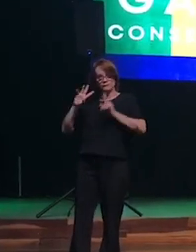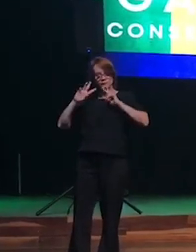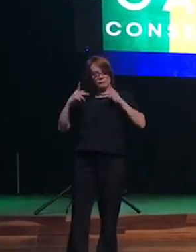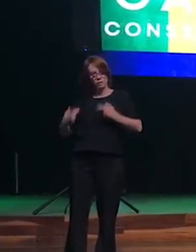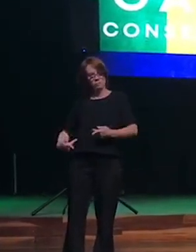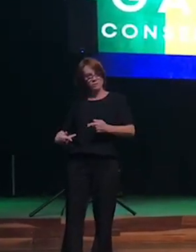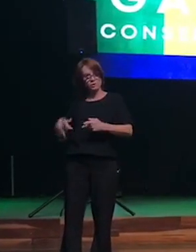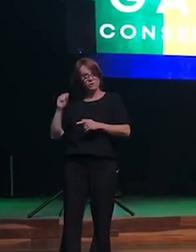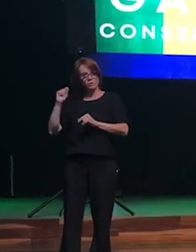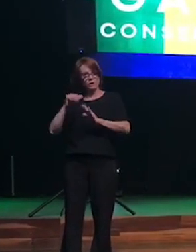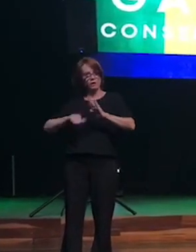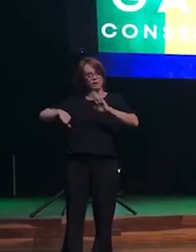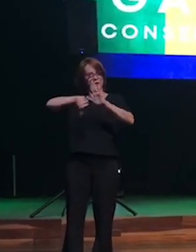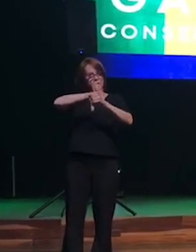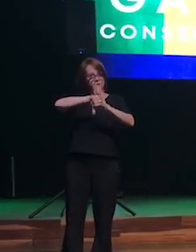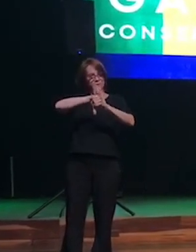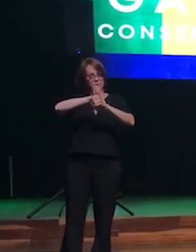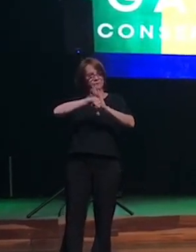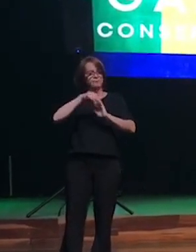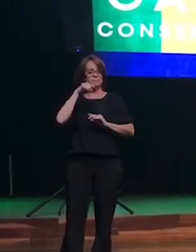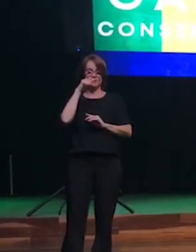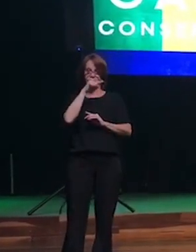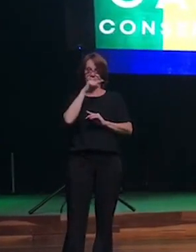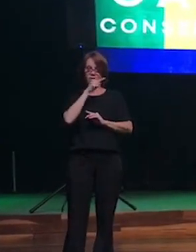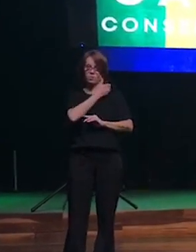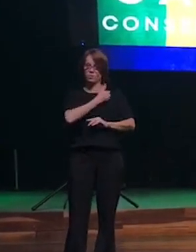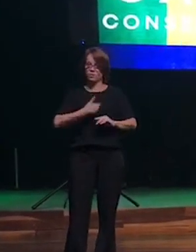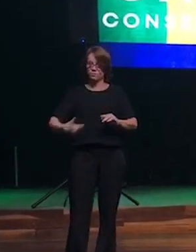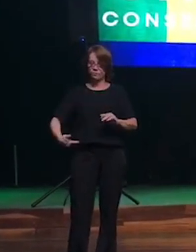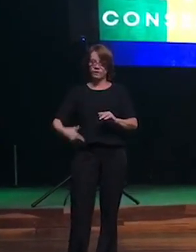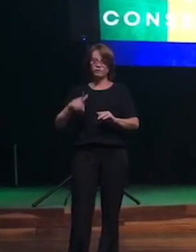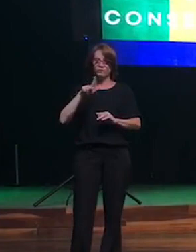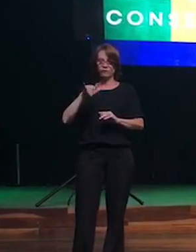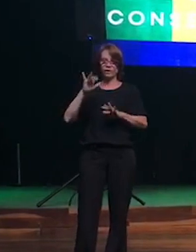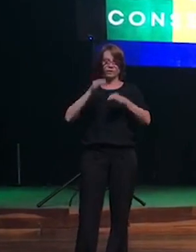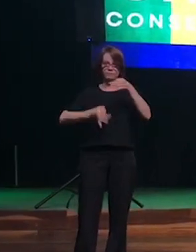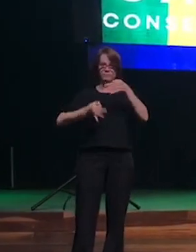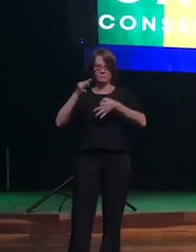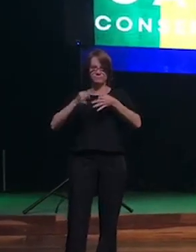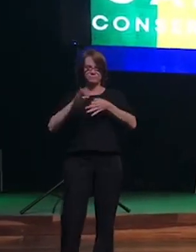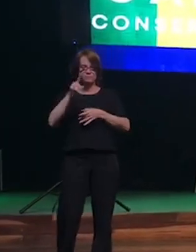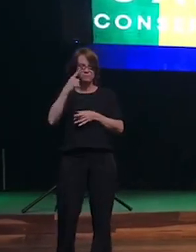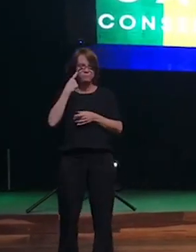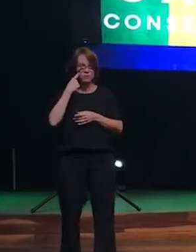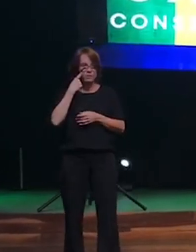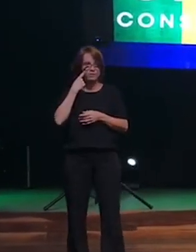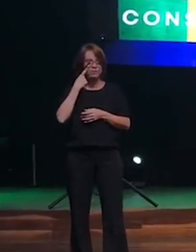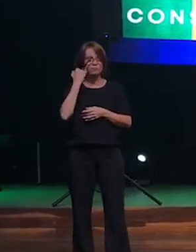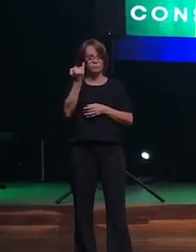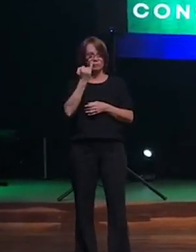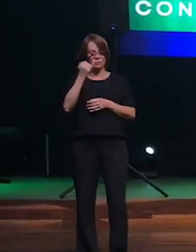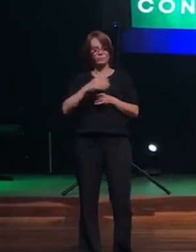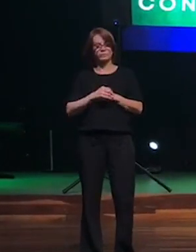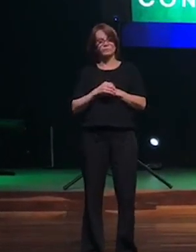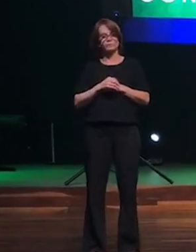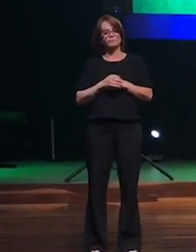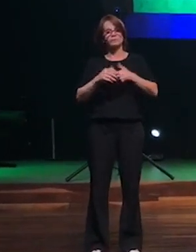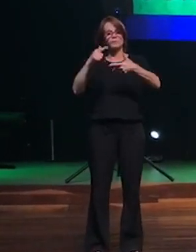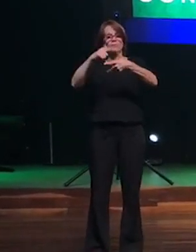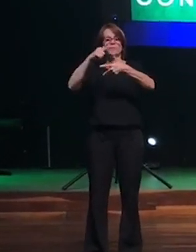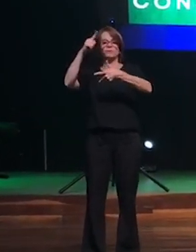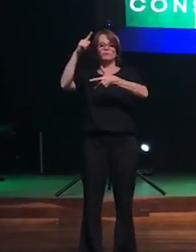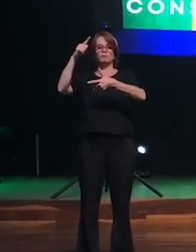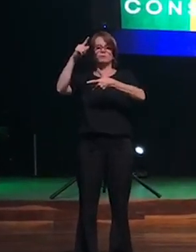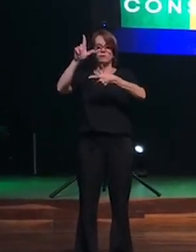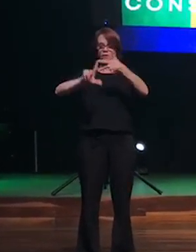Estado vai fazer isso. Presta atenção, é muito importante isso. O poder legislativo